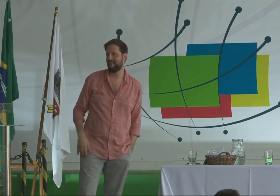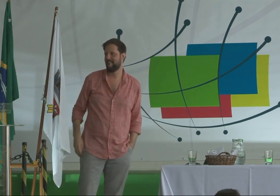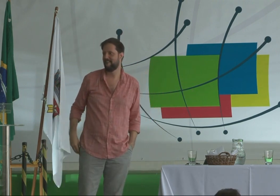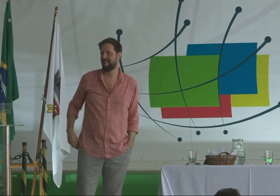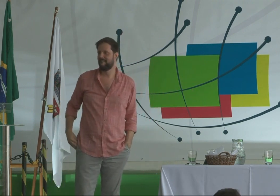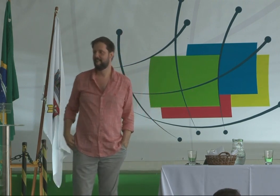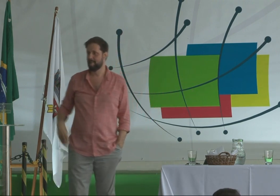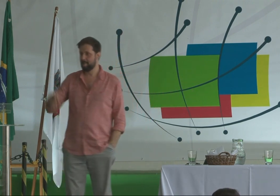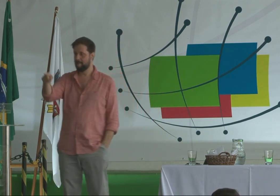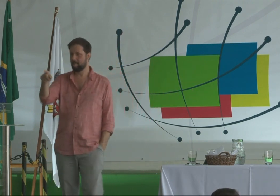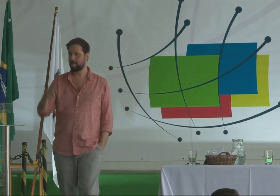Alguma pergunta?